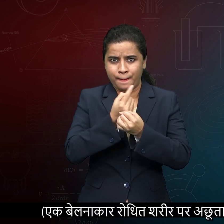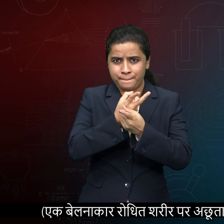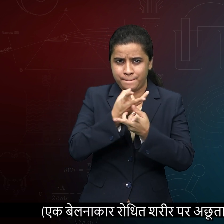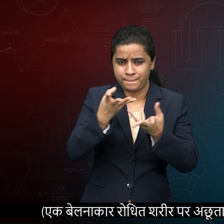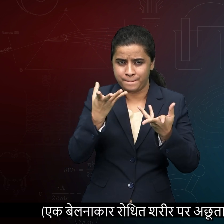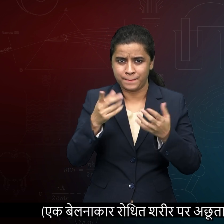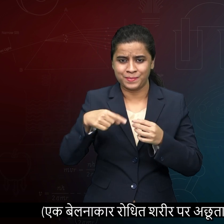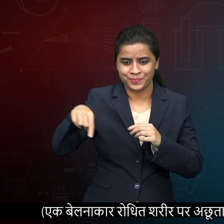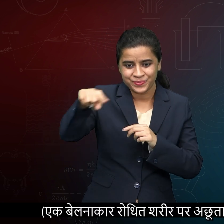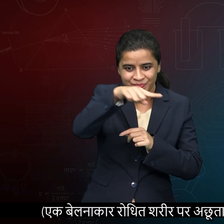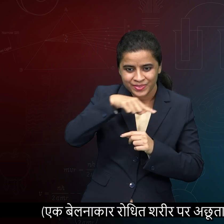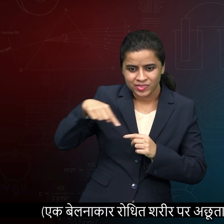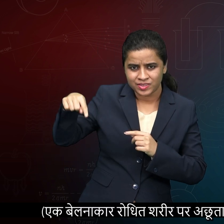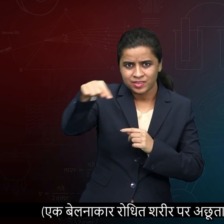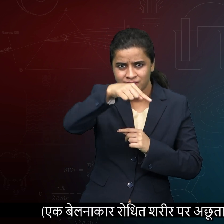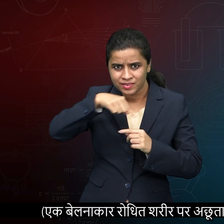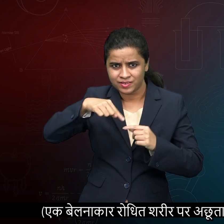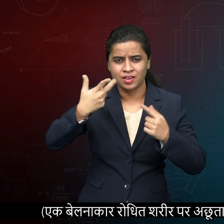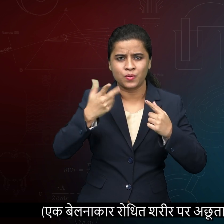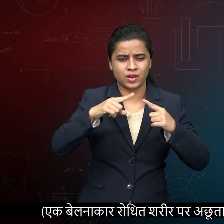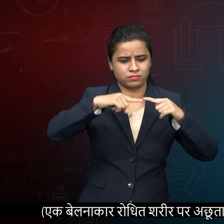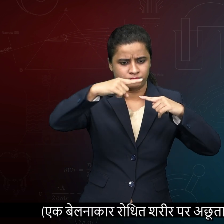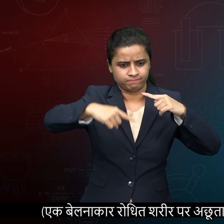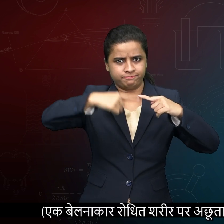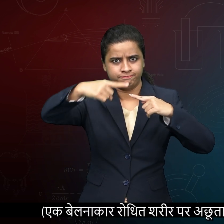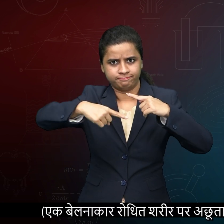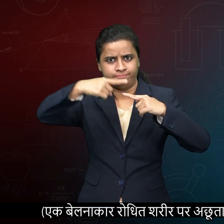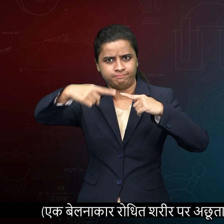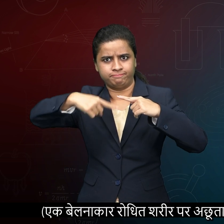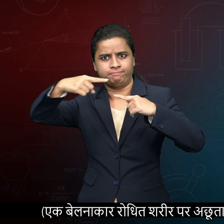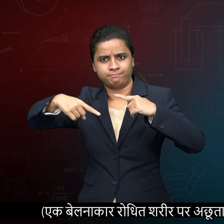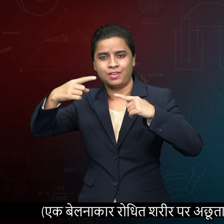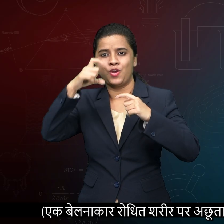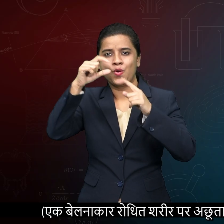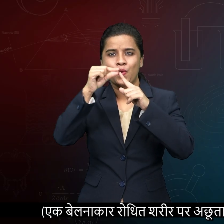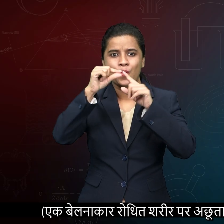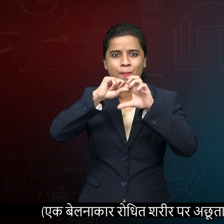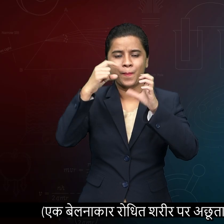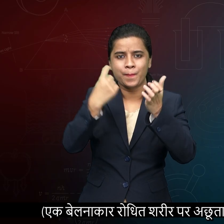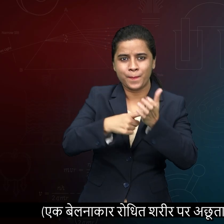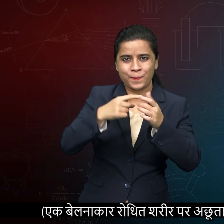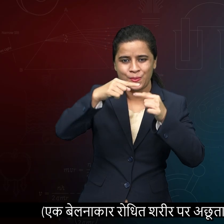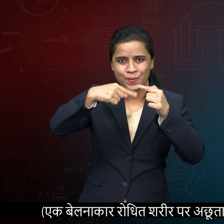एक बेलनाकार रोधित शरीर पर अछूता तांबे के तार घाव के